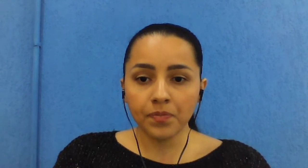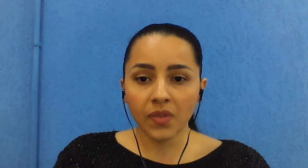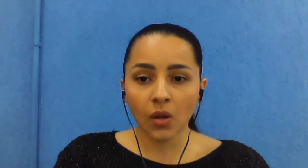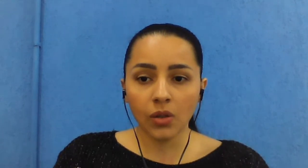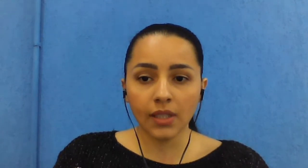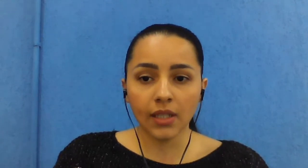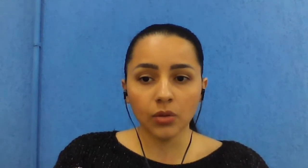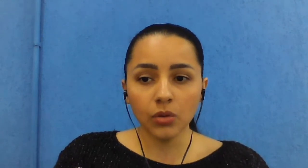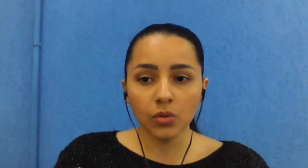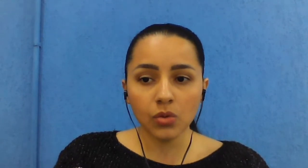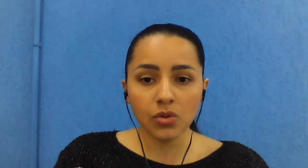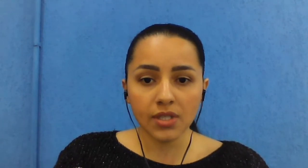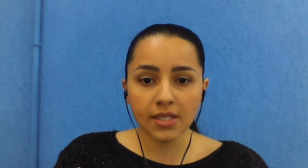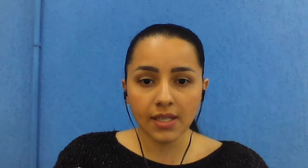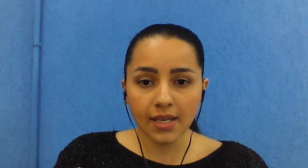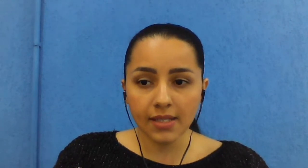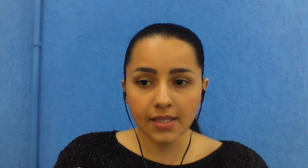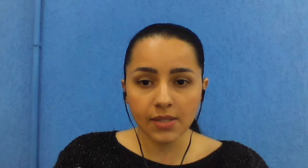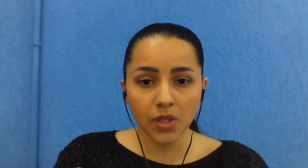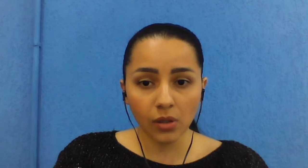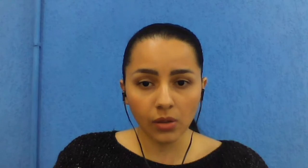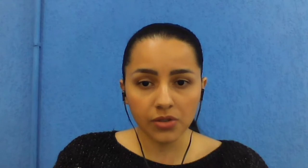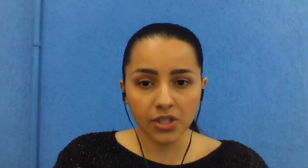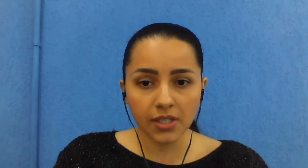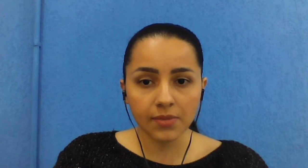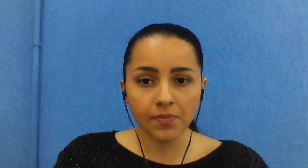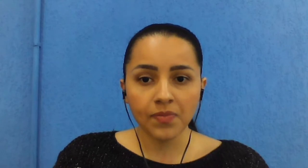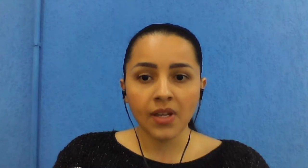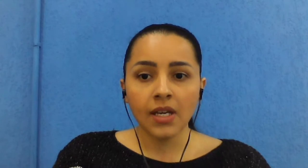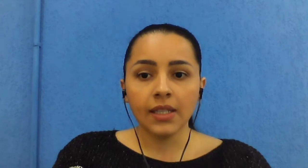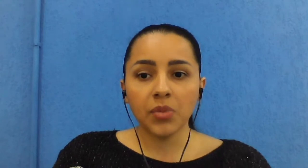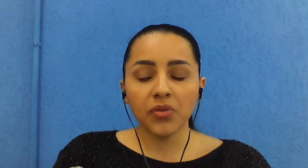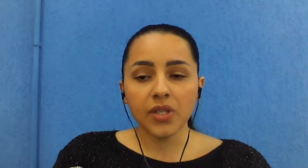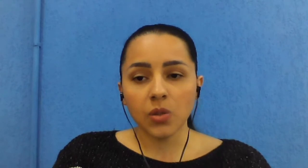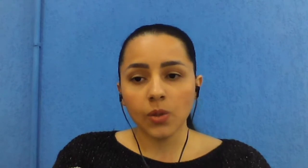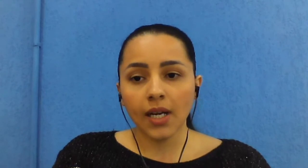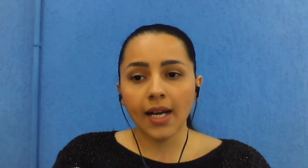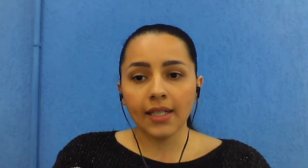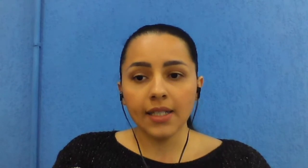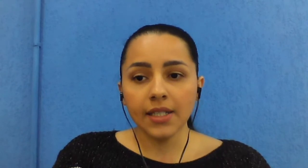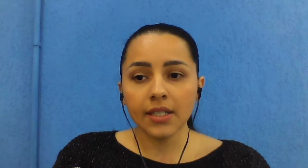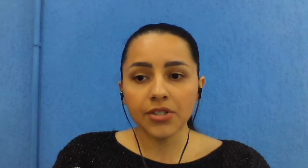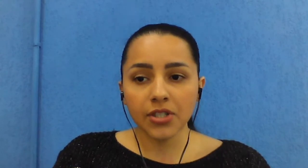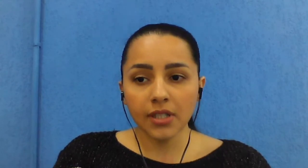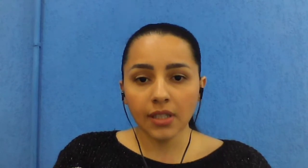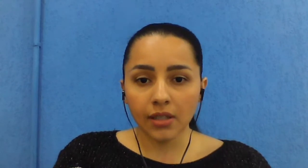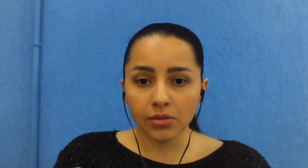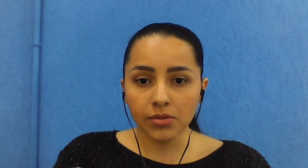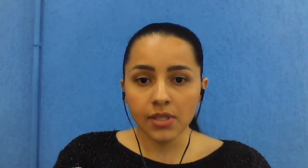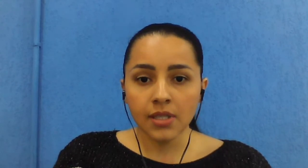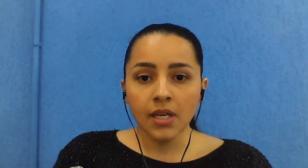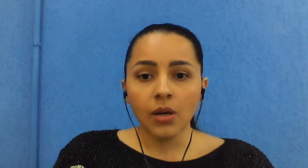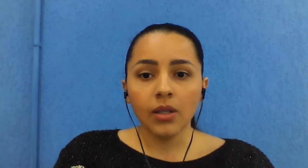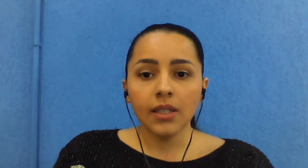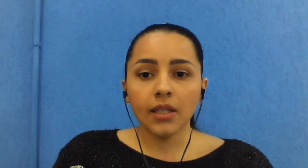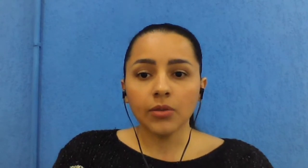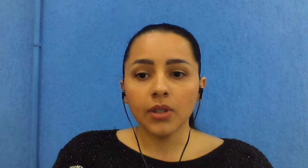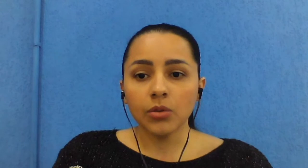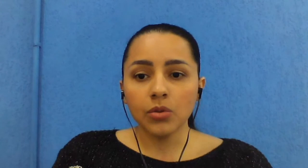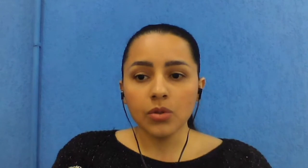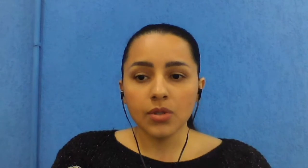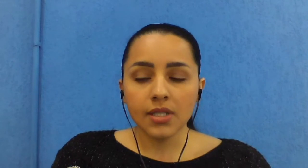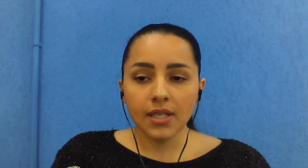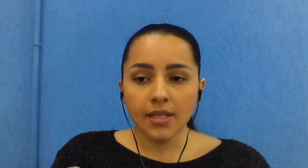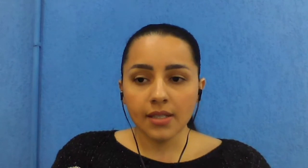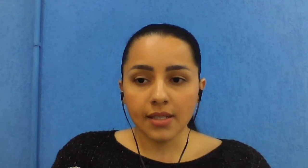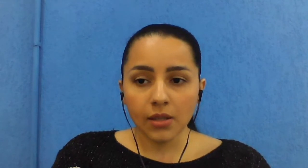Cepini, coordenador do curso de ciências biológicas, da professora Aline Cristina da Cruz,